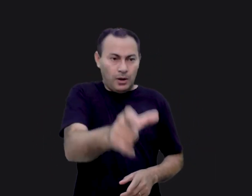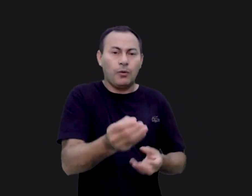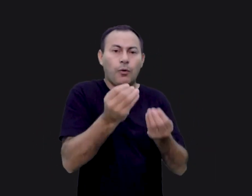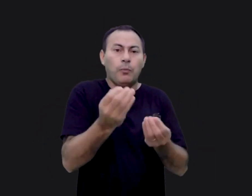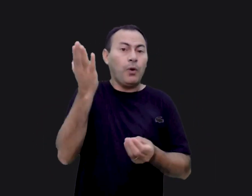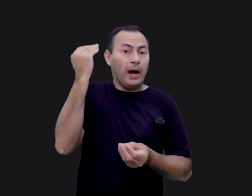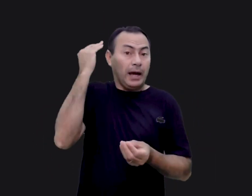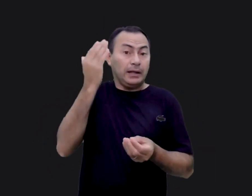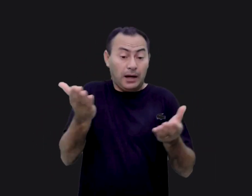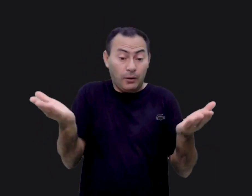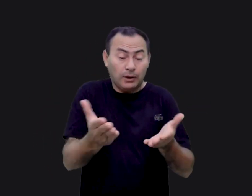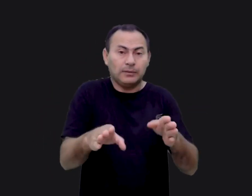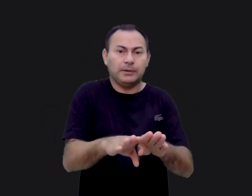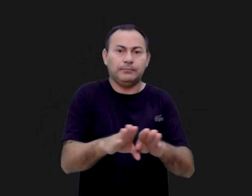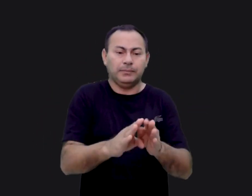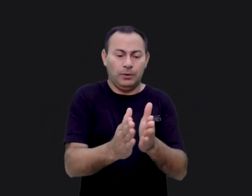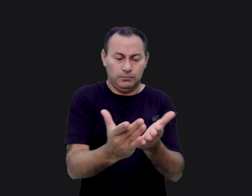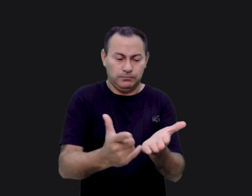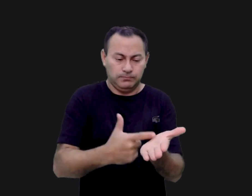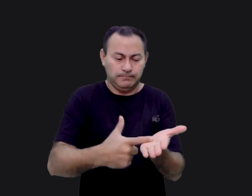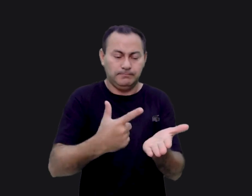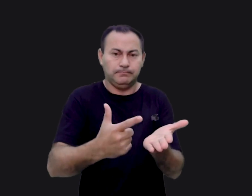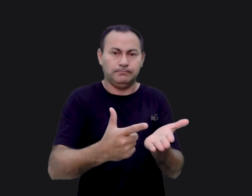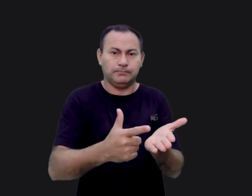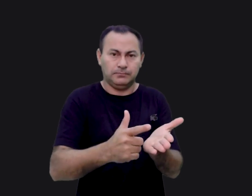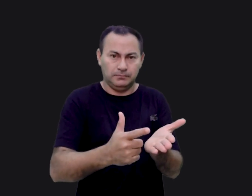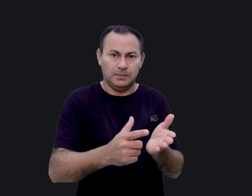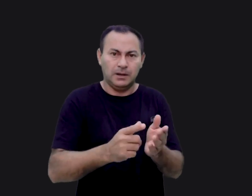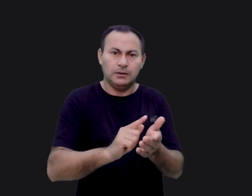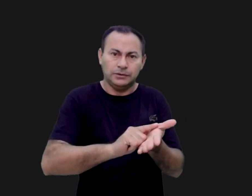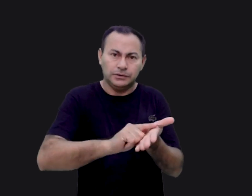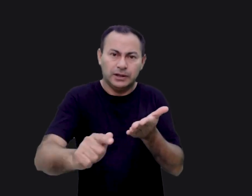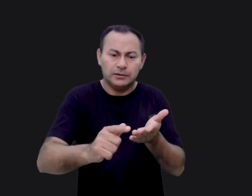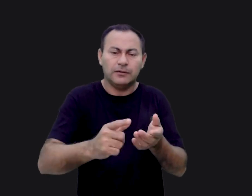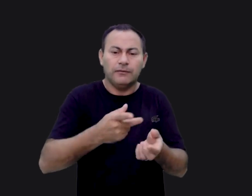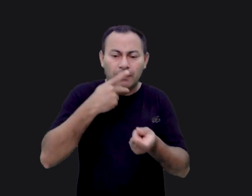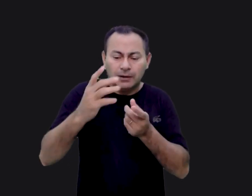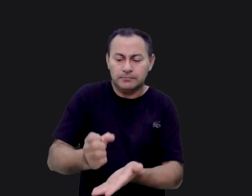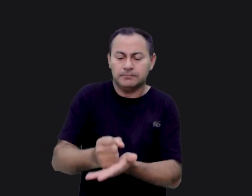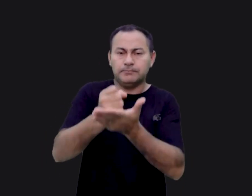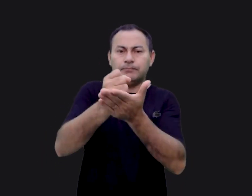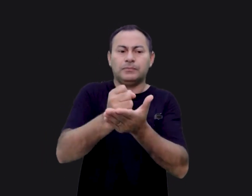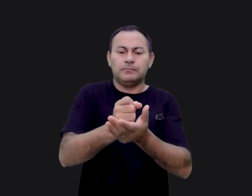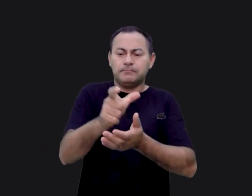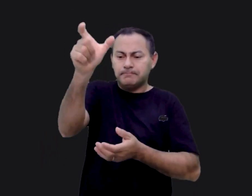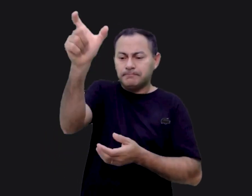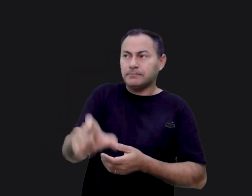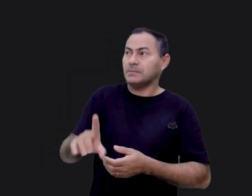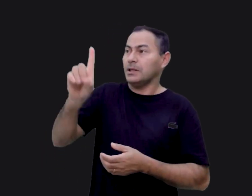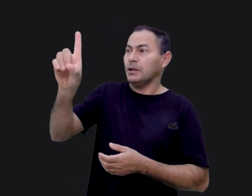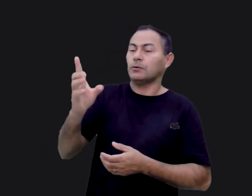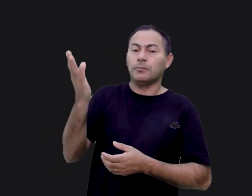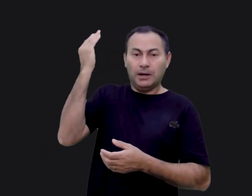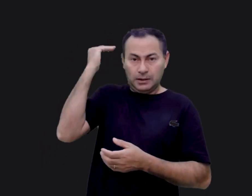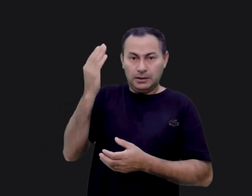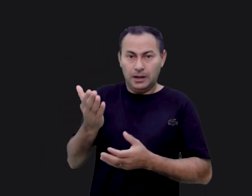como era e como é. O livro de Gênesis também nos fala que a nossa salvação tem suas origens no caráter de Deus, como era e como